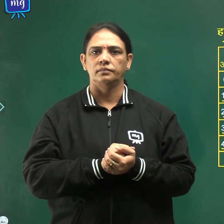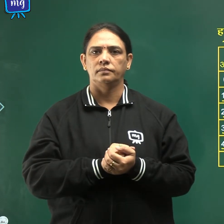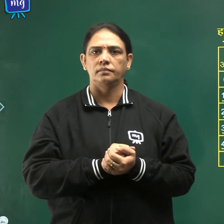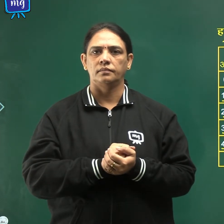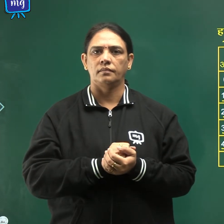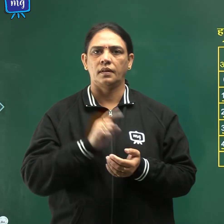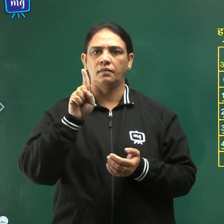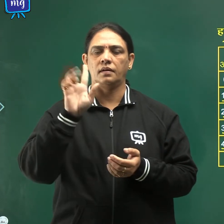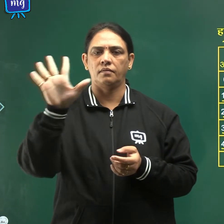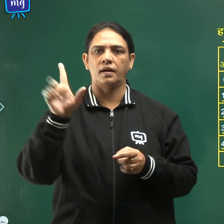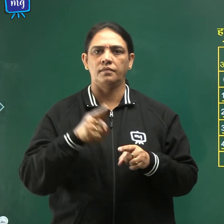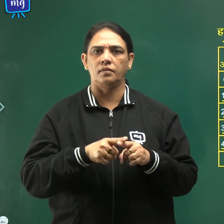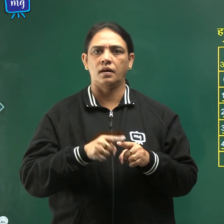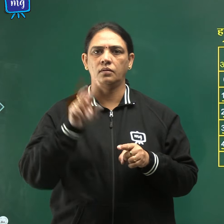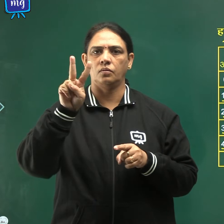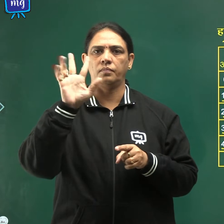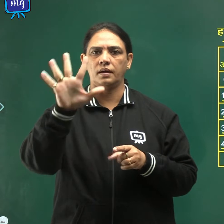15 गुणा 25